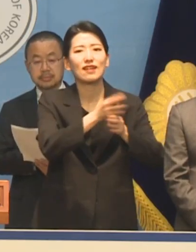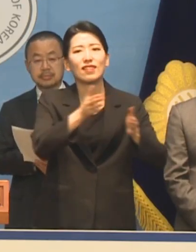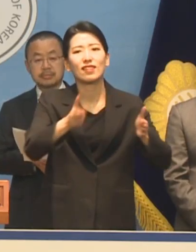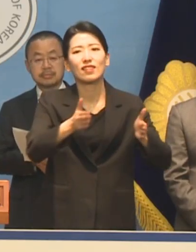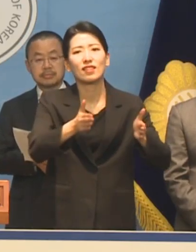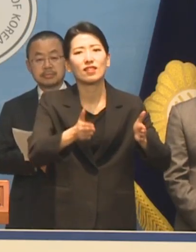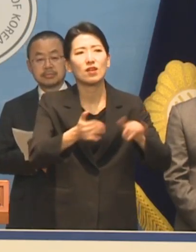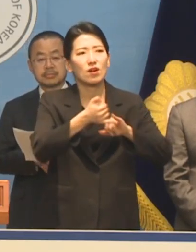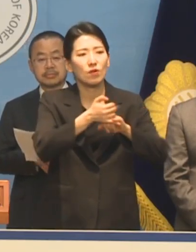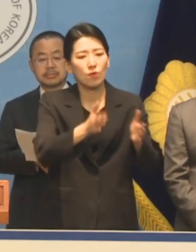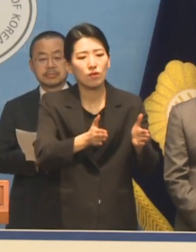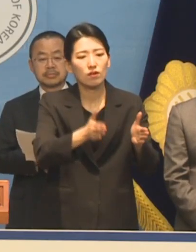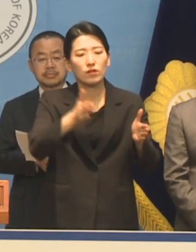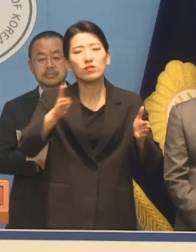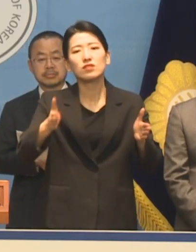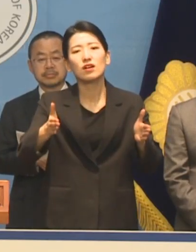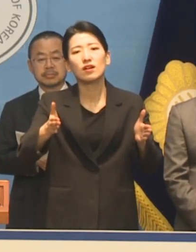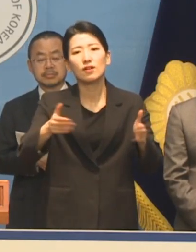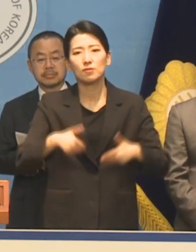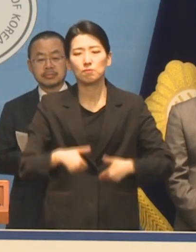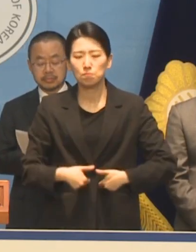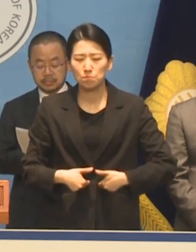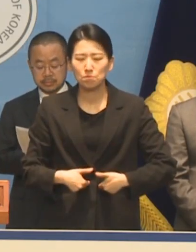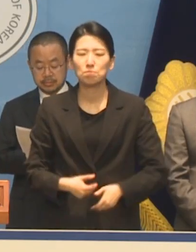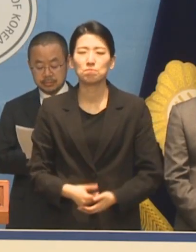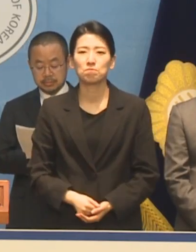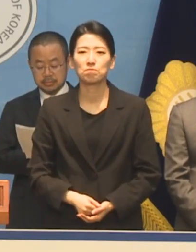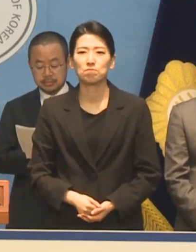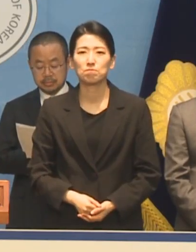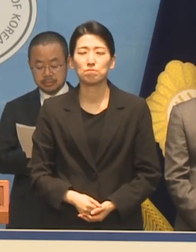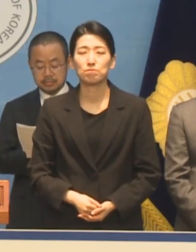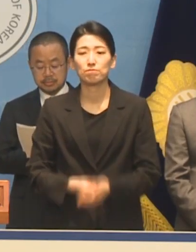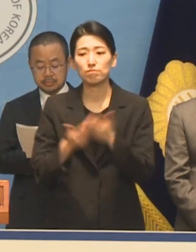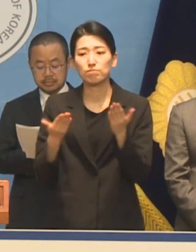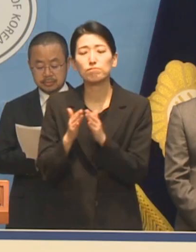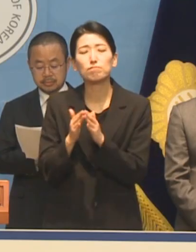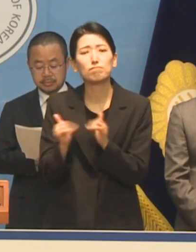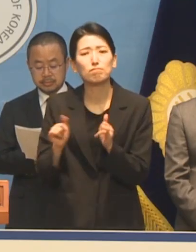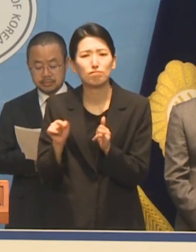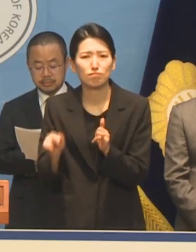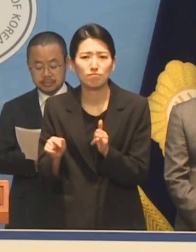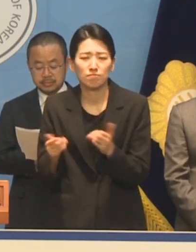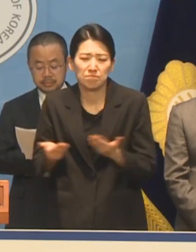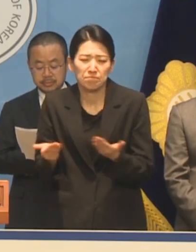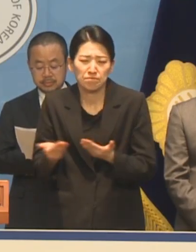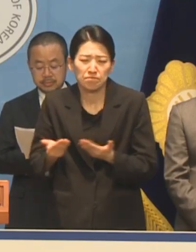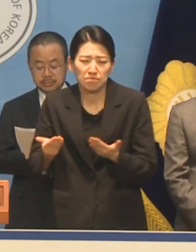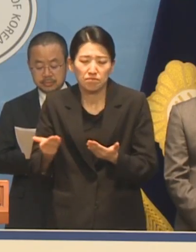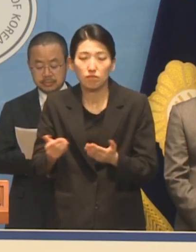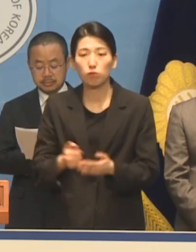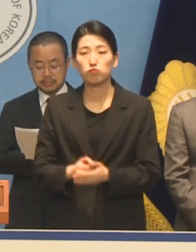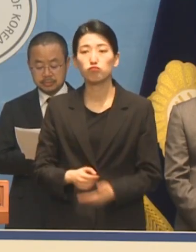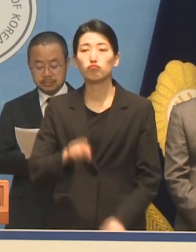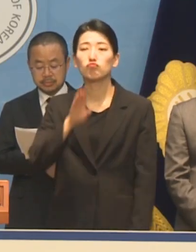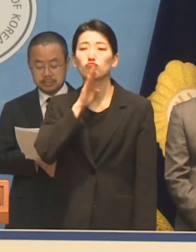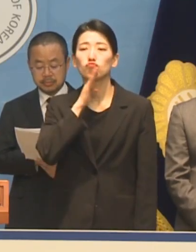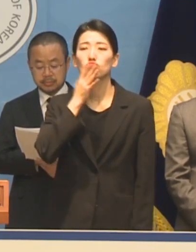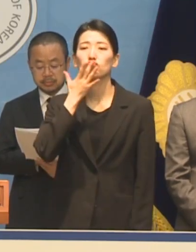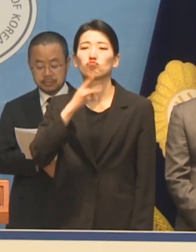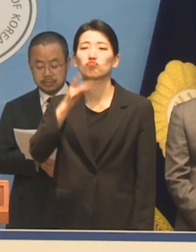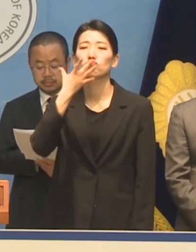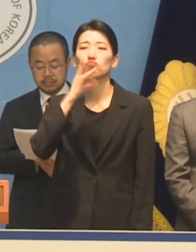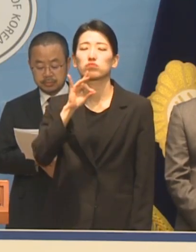반드시 연장되어야 합니다. 나아가 근로자들의 희생을 당연시하고 있는